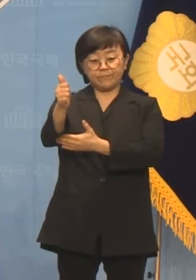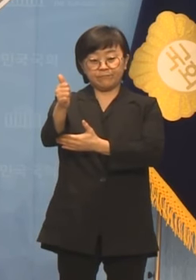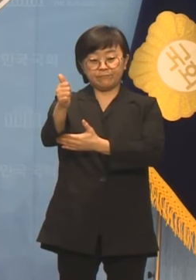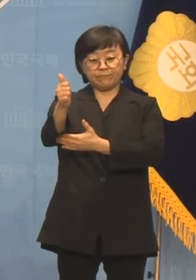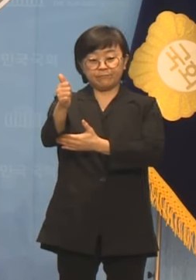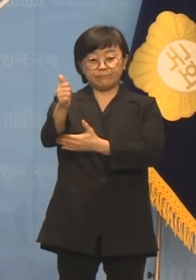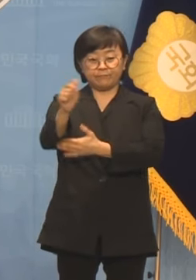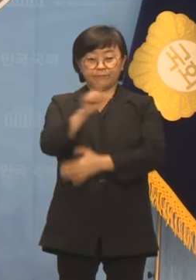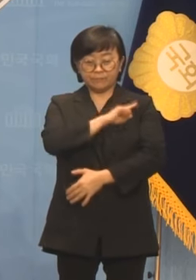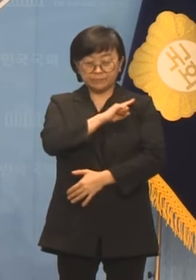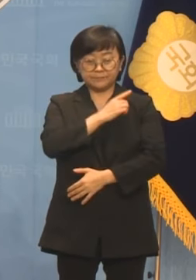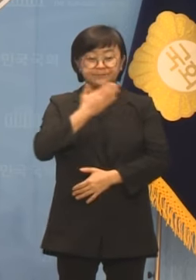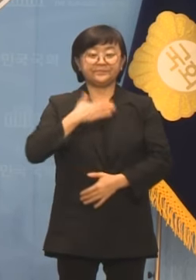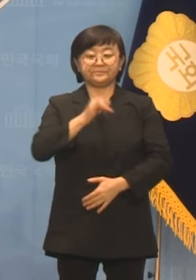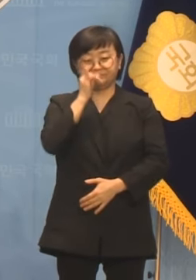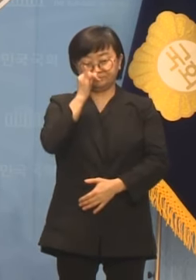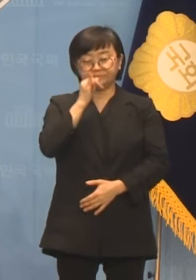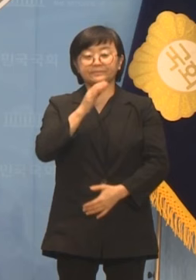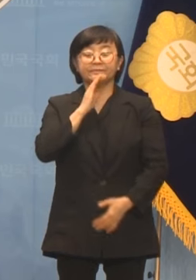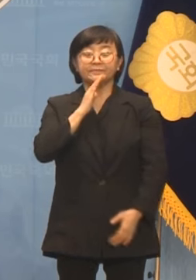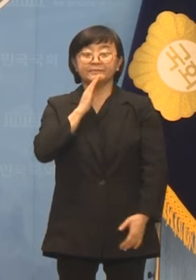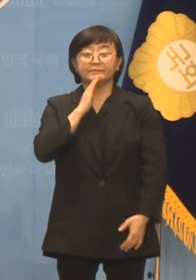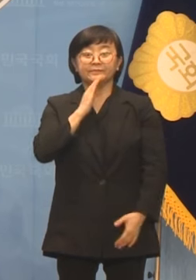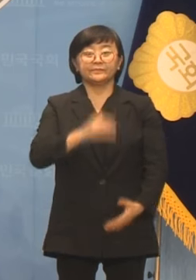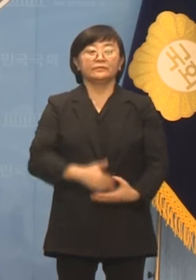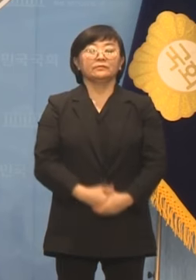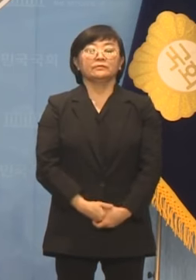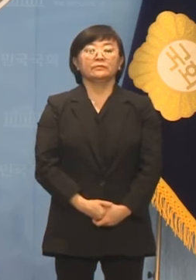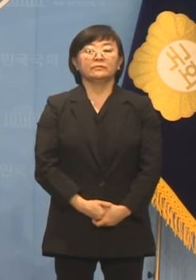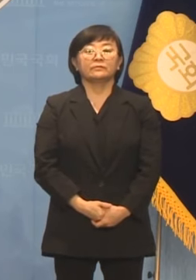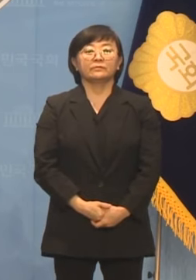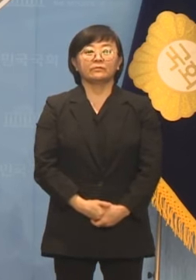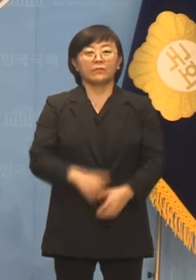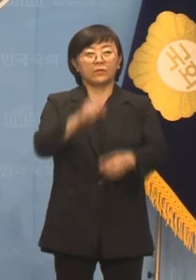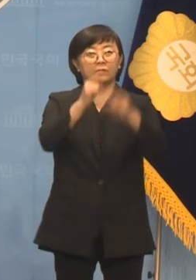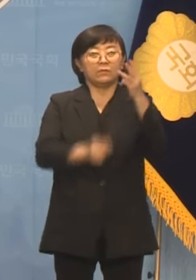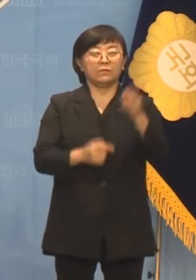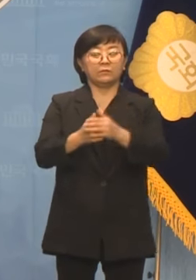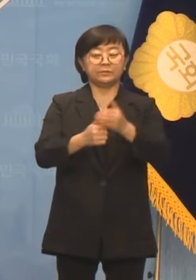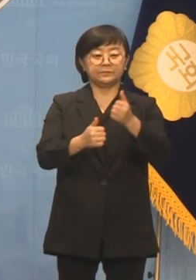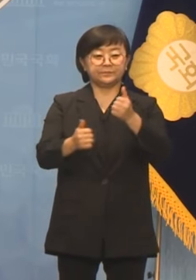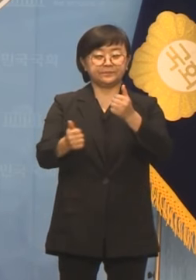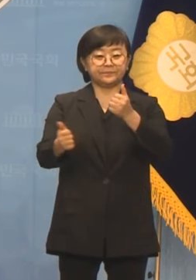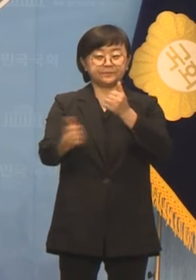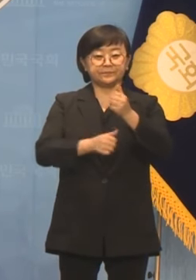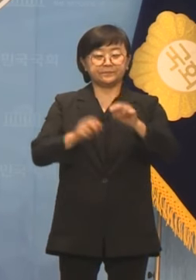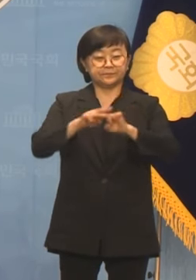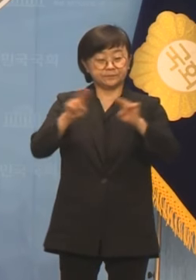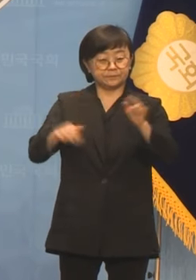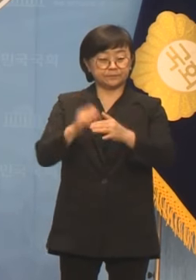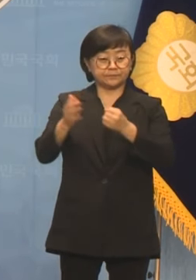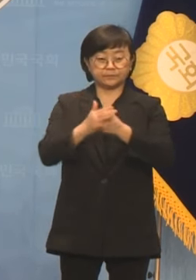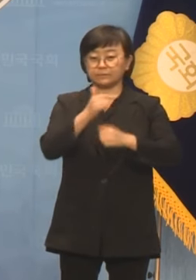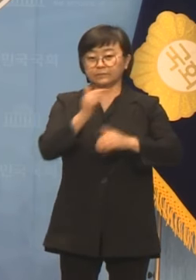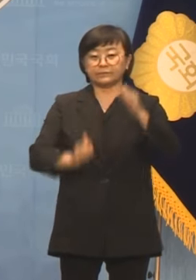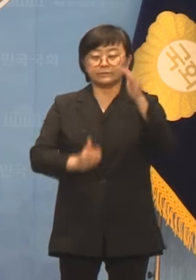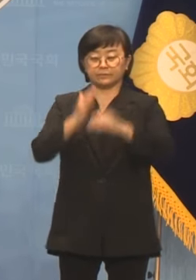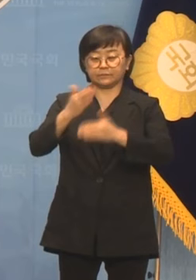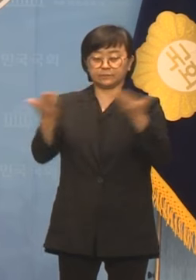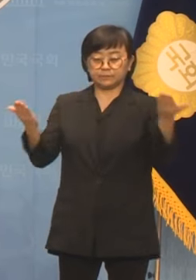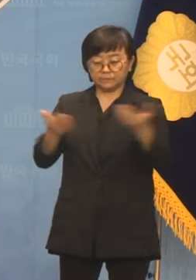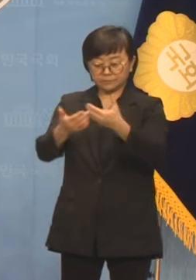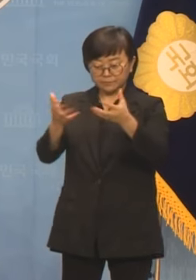누구보다 가장 잘 알고 계실 겁니다. 윤석열 대통령의 비대위원장 사퇴 요구는 과도한 당무